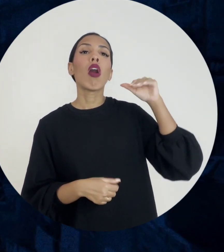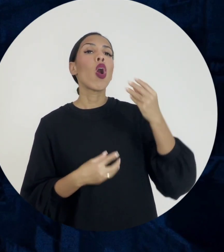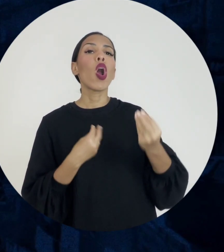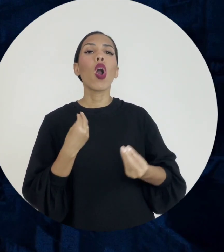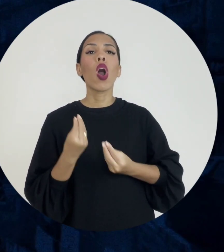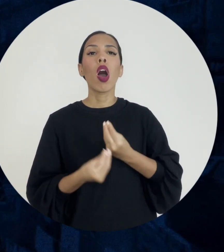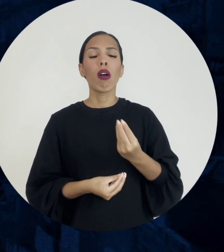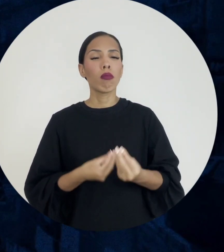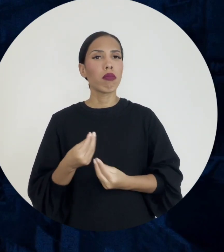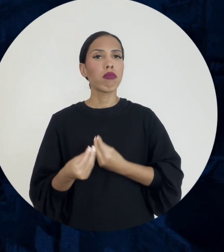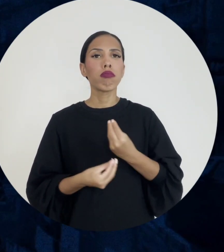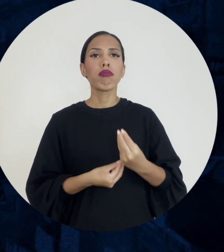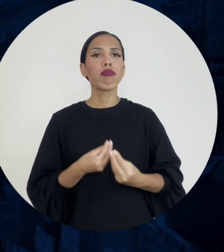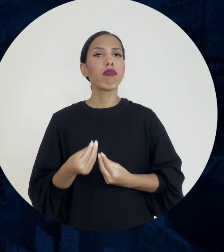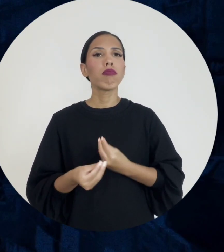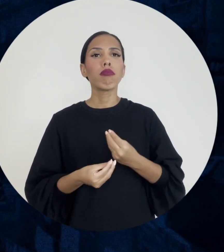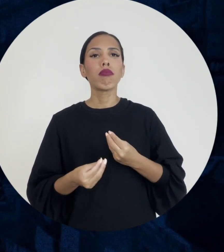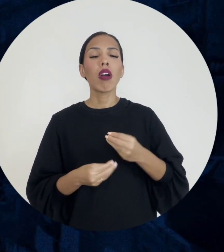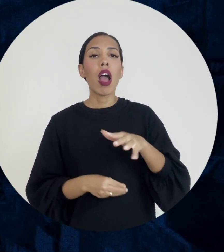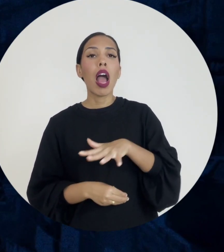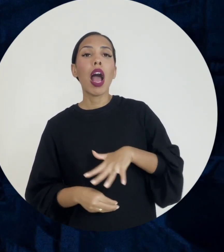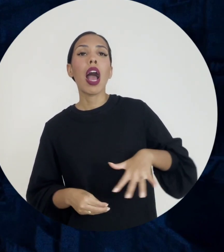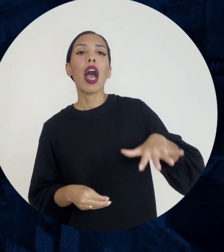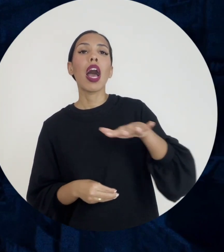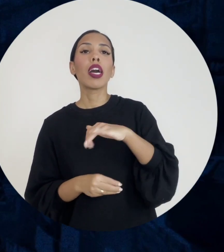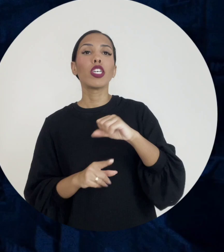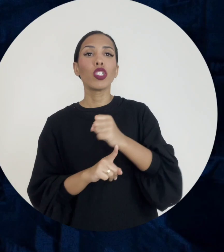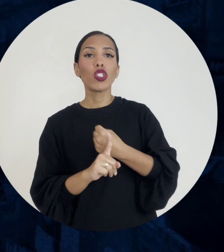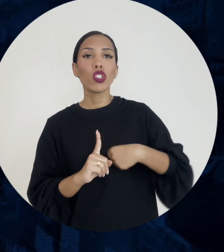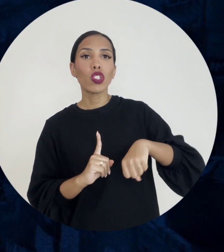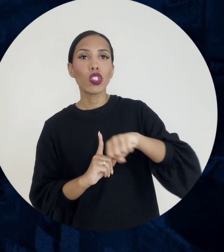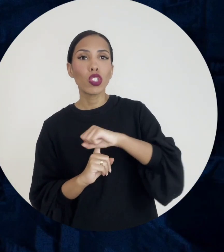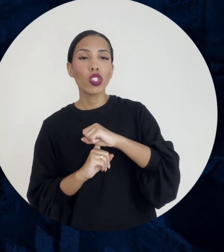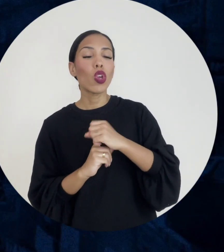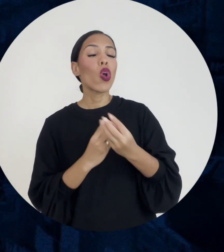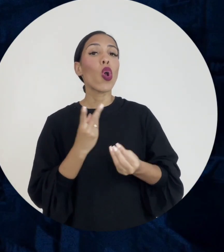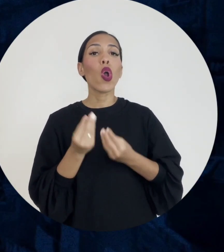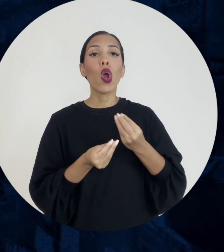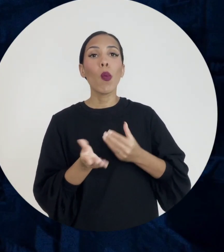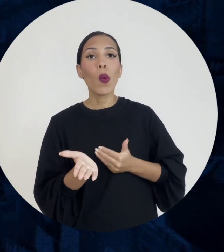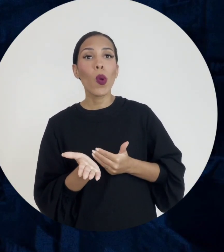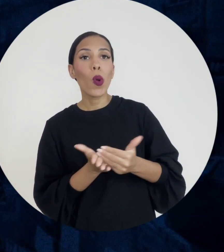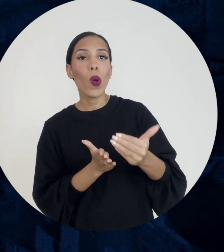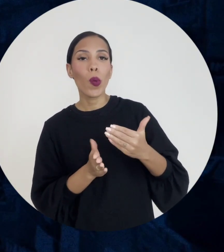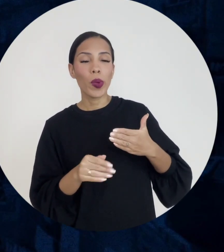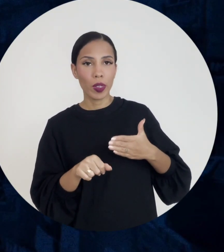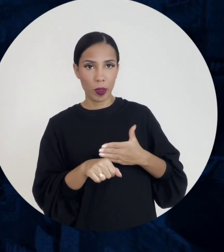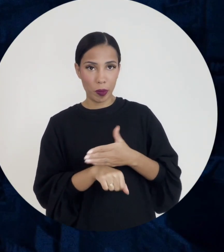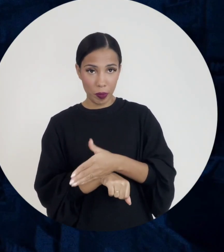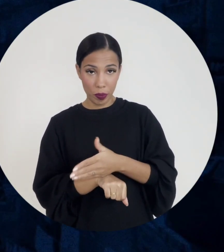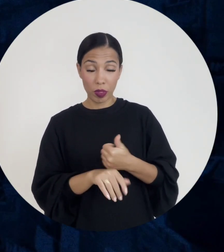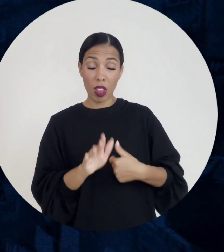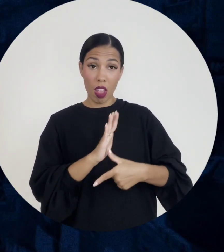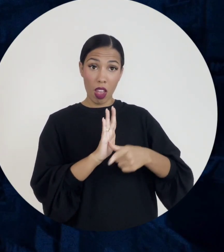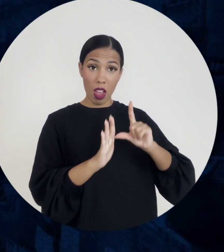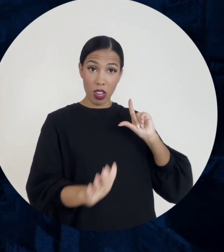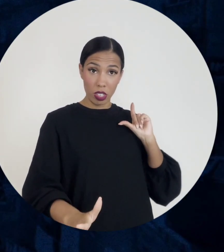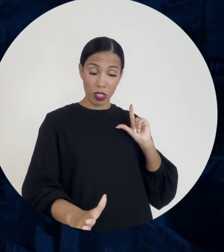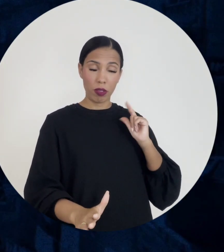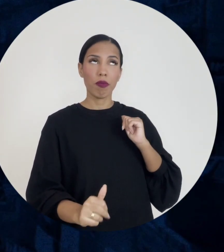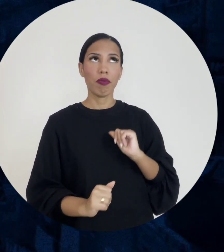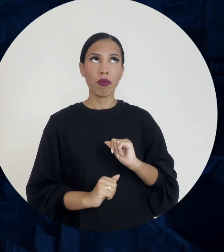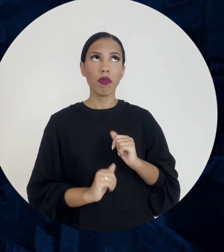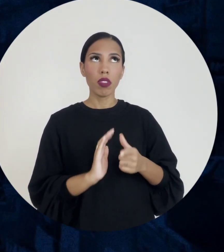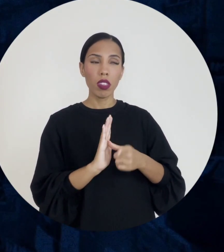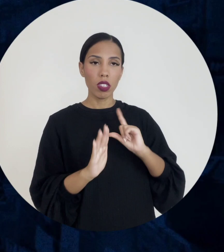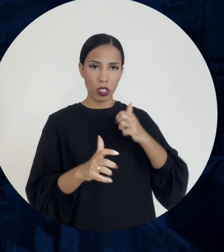a sua introdução nessa área social? Aí, antes de entrar nisso, deixa eu só. A gente vai mudando o assunto assim. Maravilha, pode ficar à vontade.